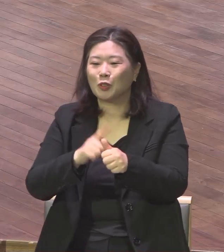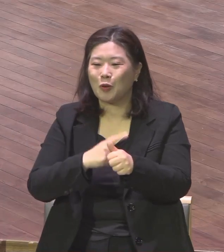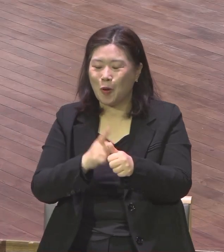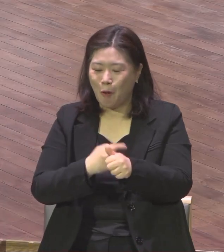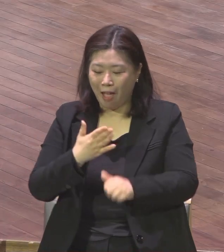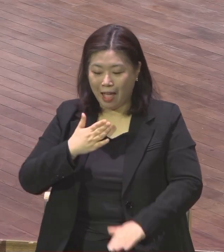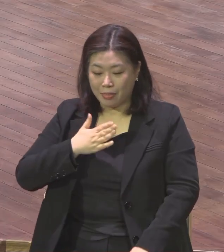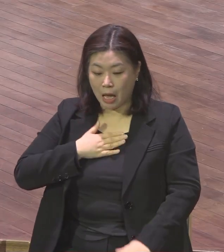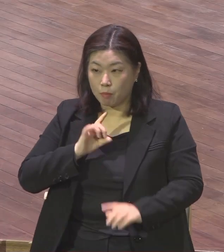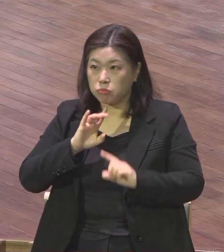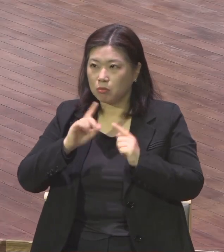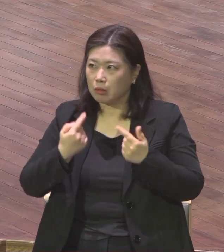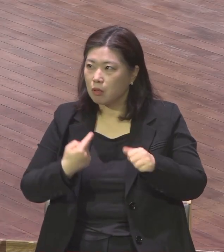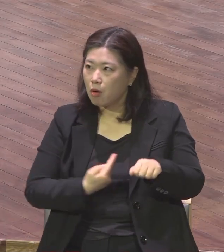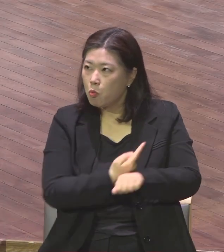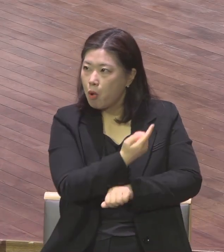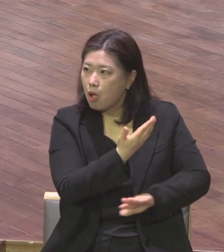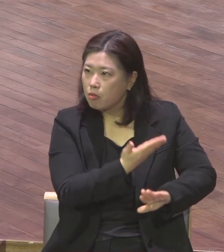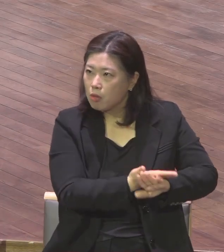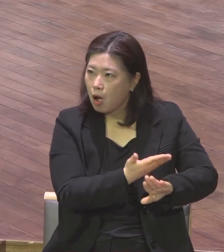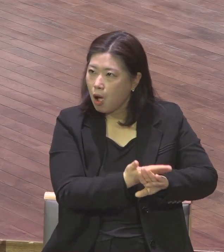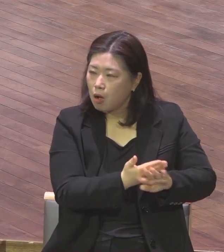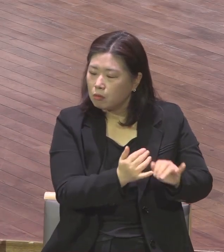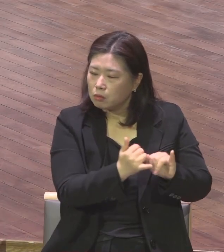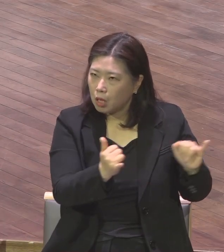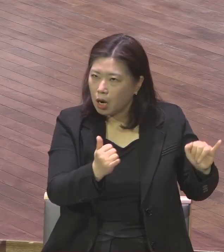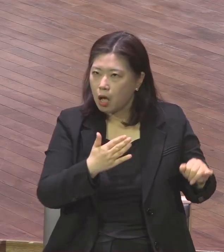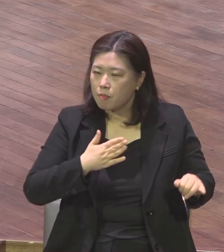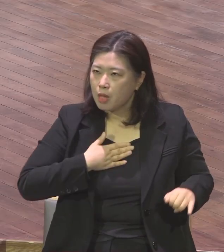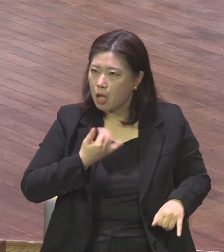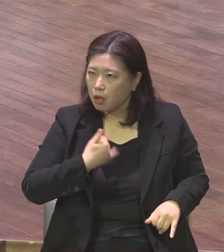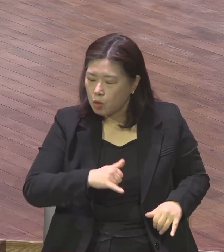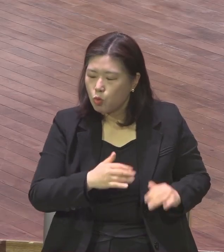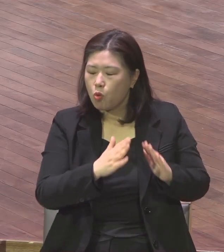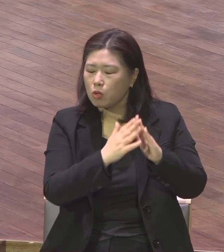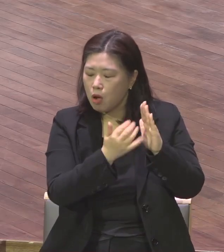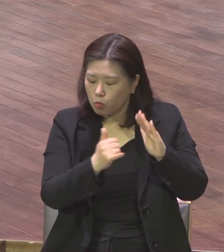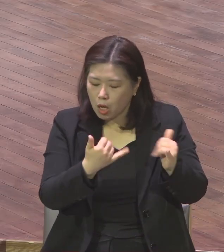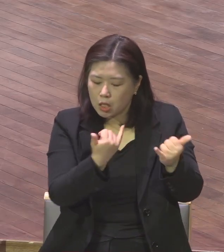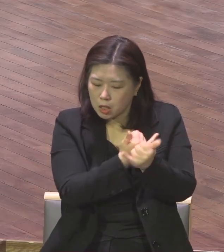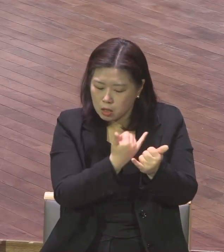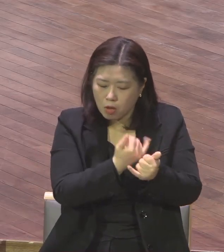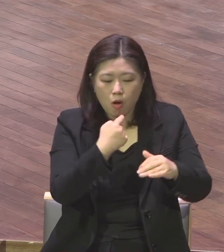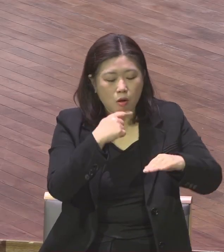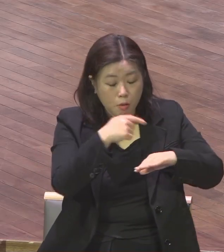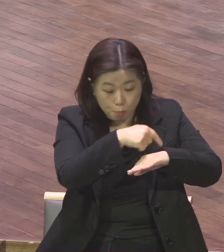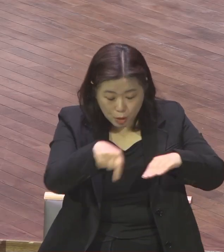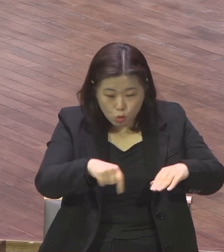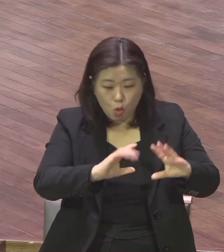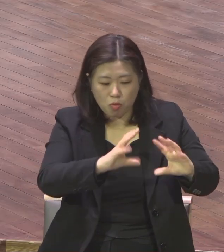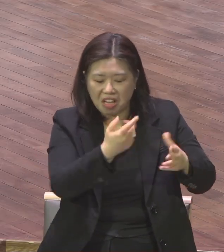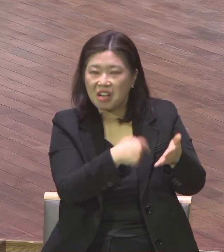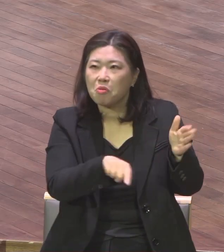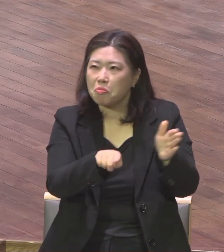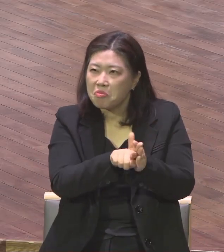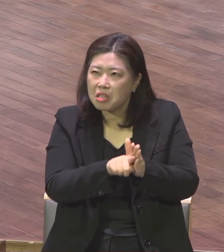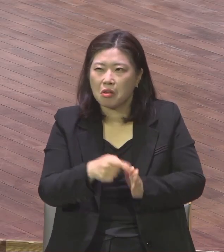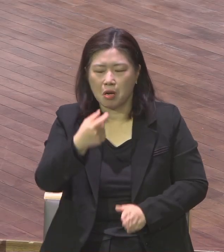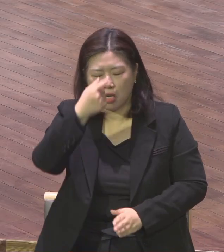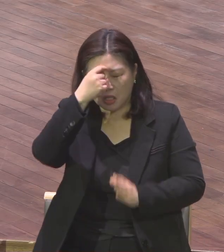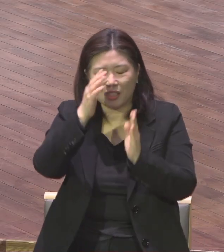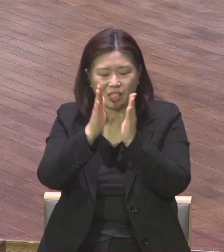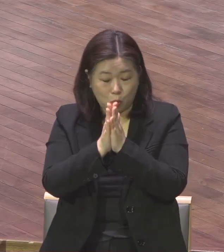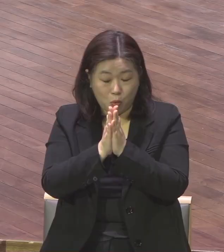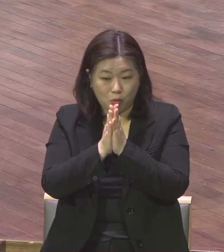나 자신뿐만 아니라 내 가족, 내 친척, 친구, 민족, 국가를 위해서 기도의 범위를 점점